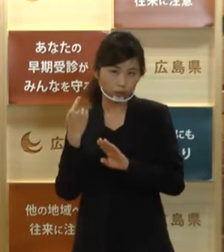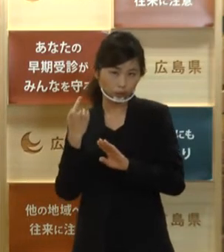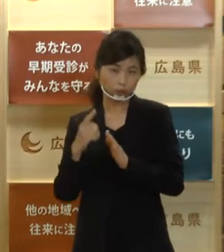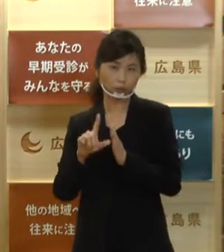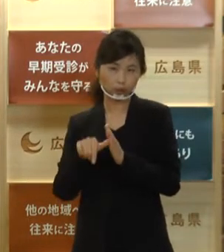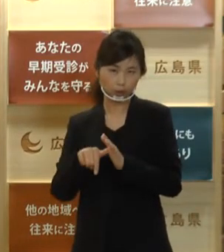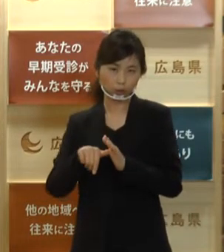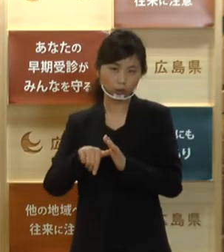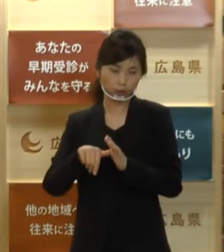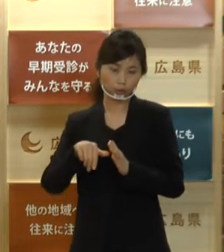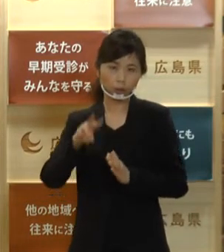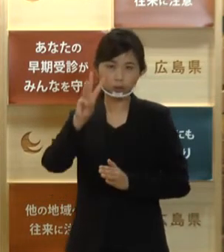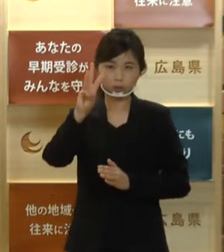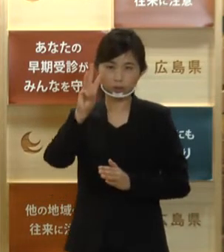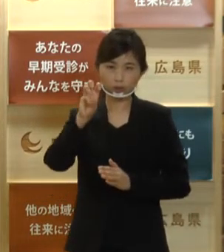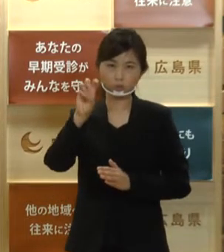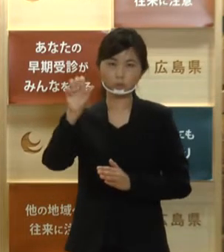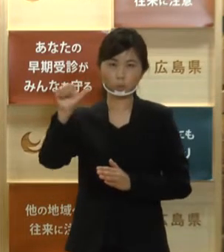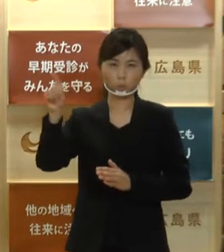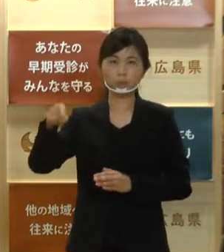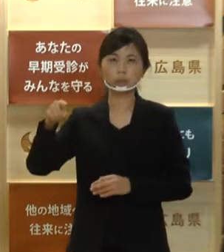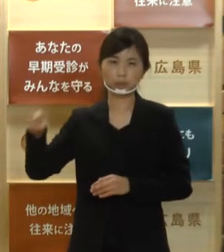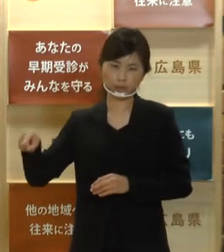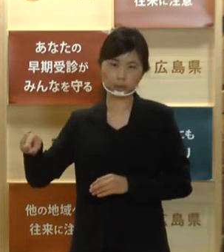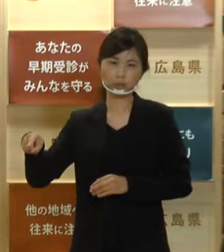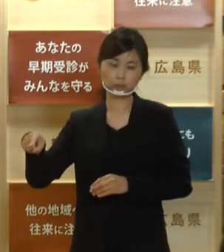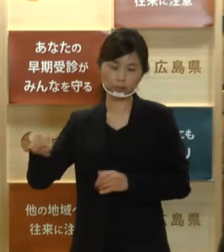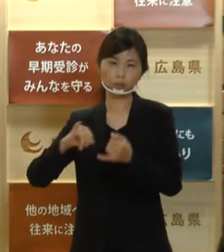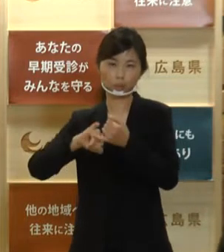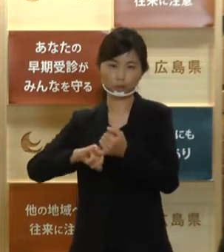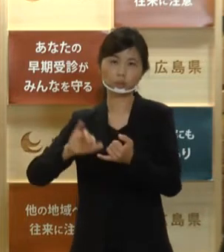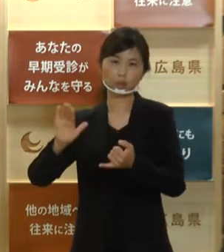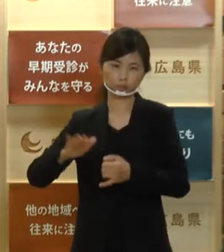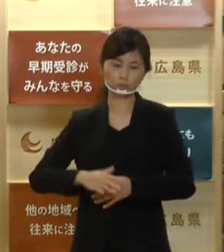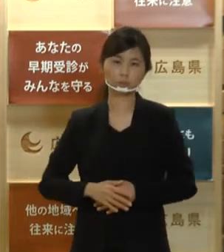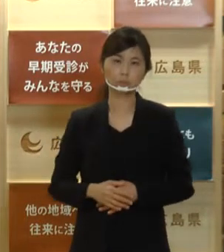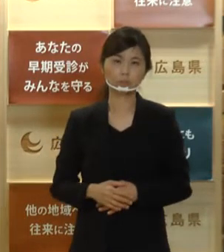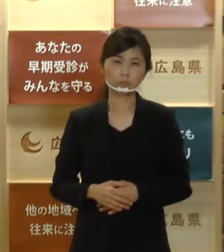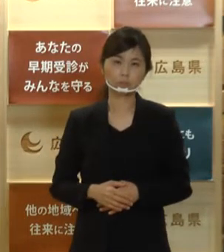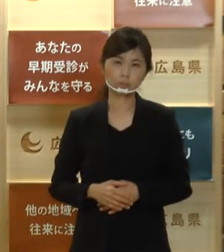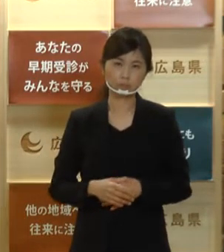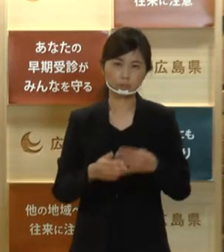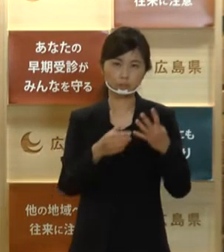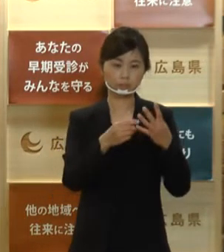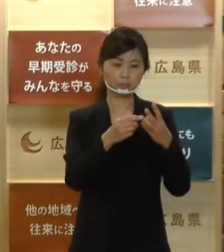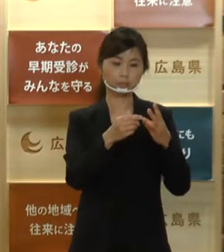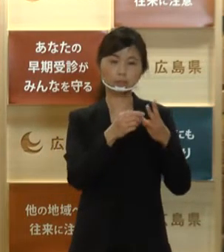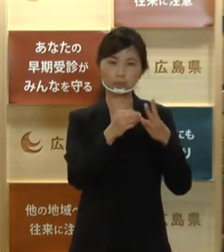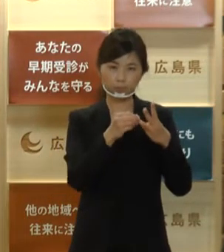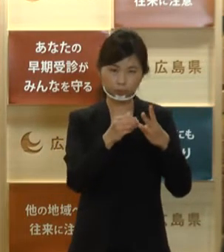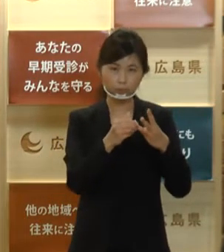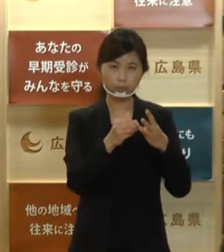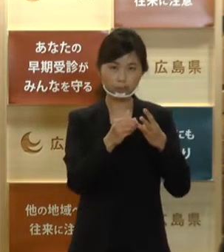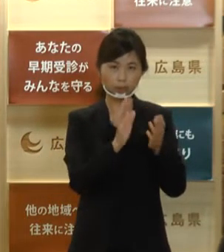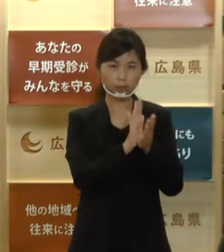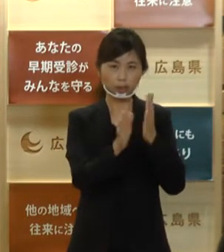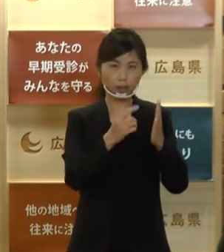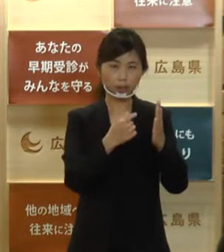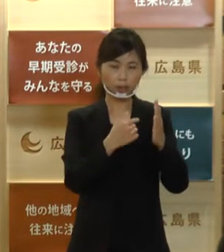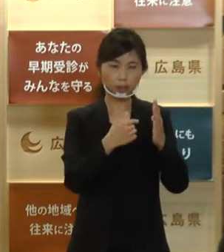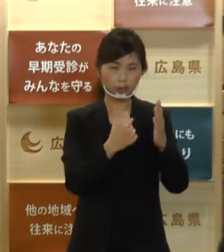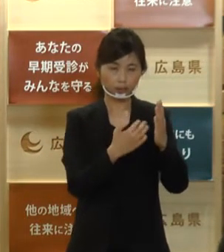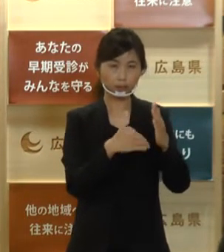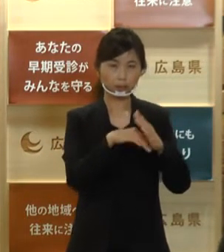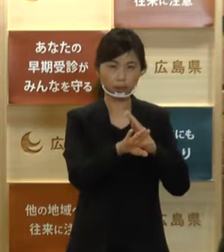ただいたのは35名分となっております。で、最後に、県外往来集中実施ですが、先日新たに